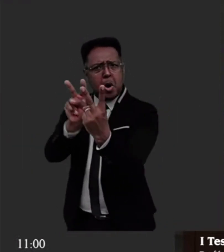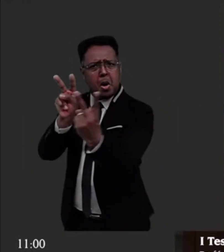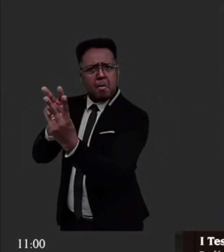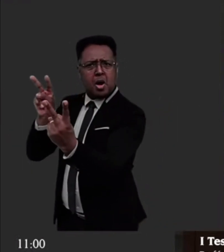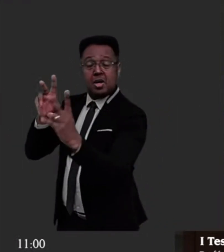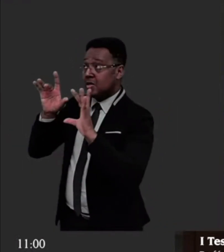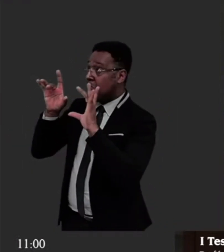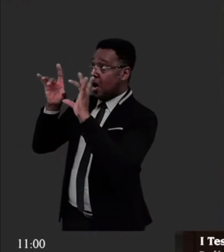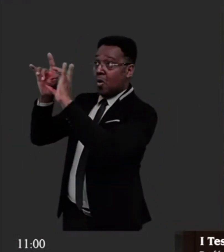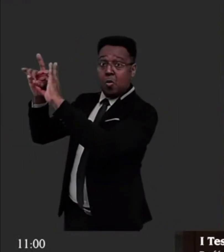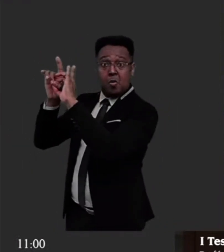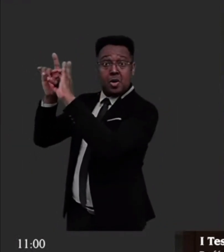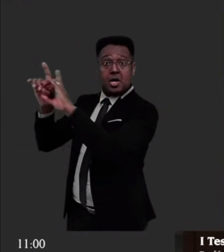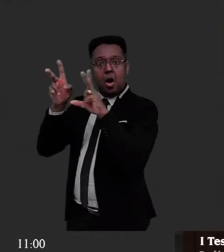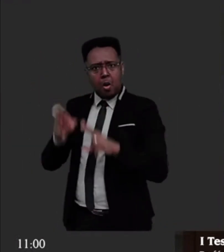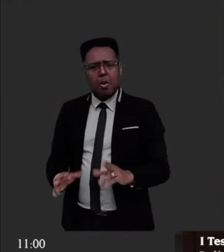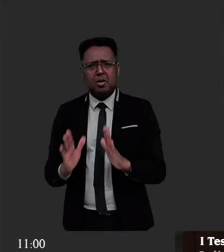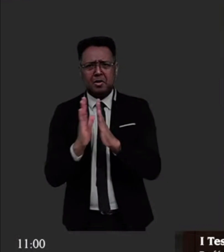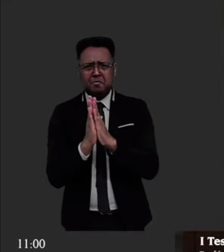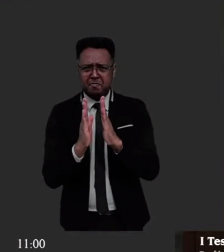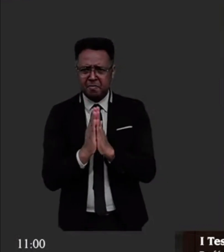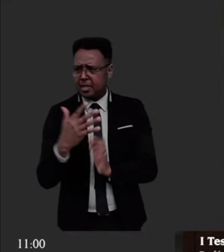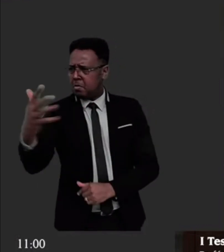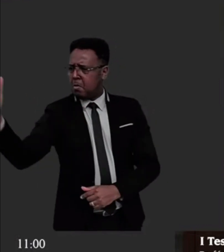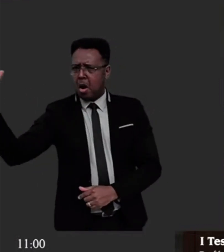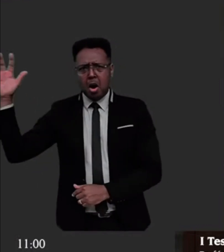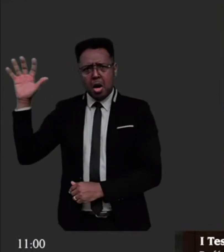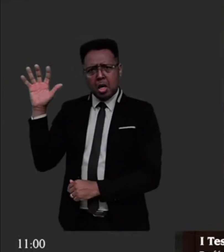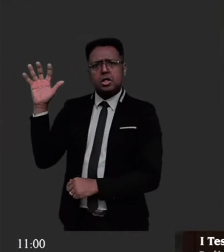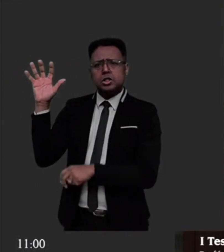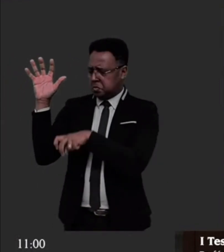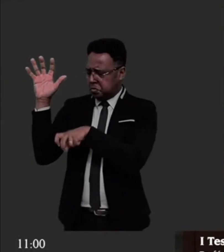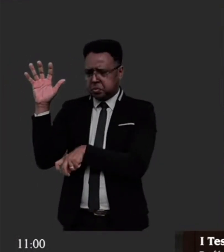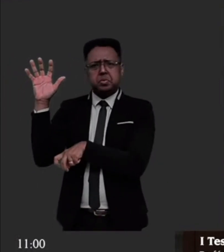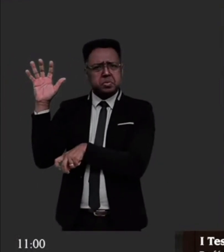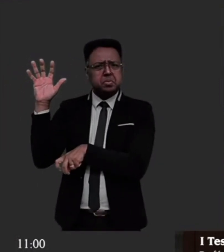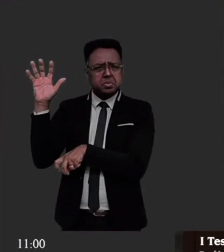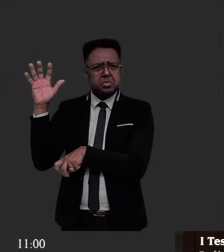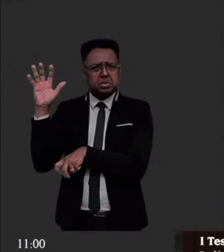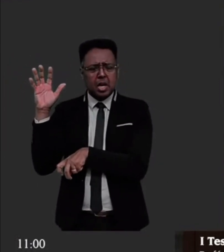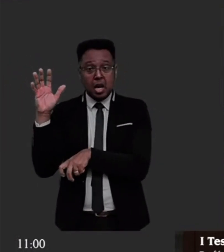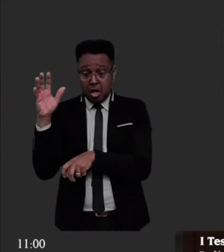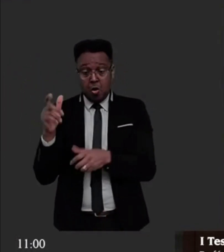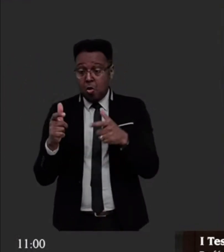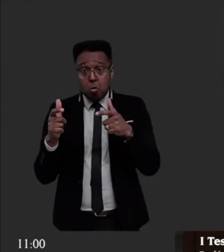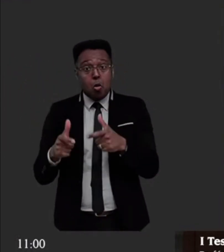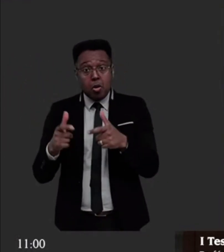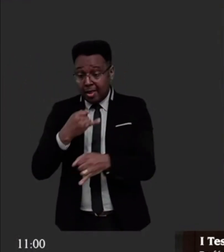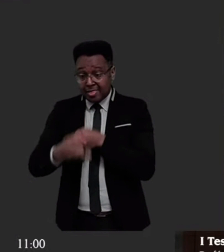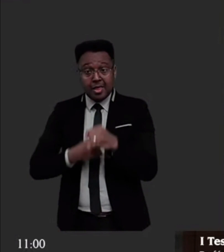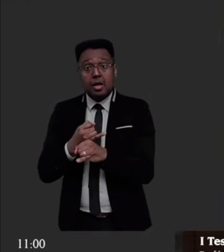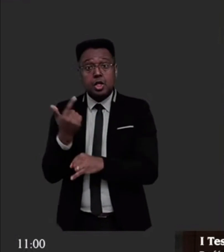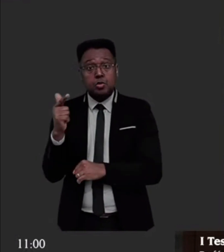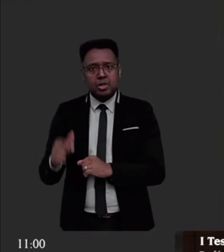na oração foi pedido, no lugar, no mato, embaixo de uma árvore, lugar que não tem internet, a pessoa sai procurando